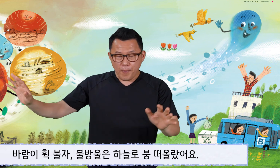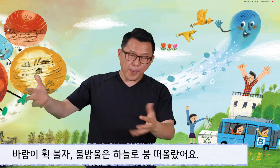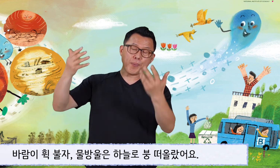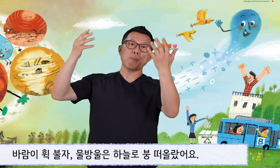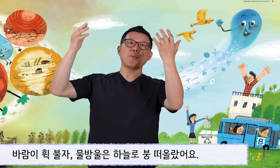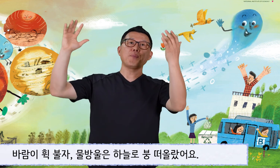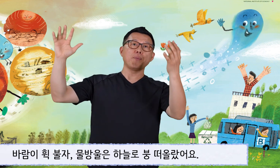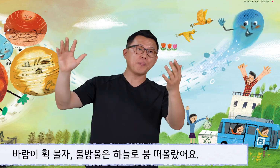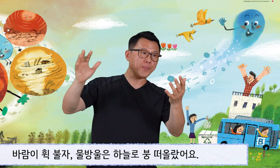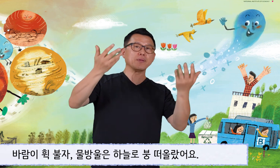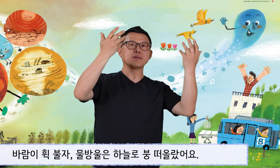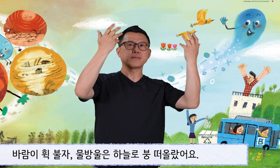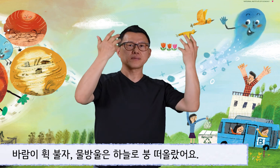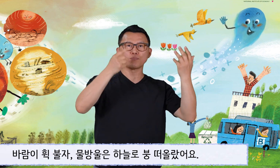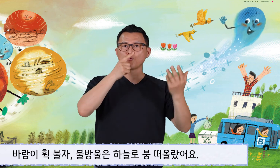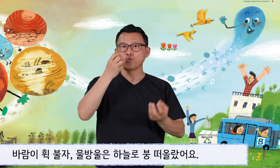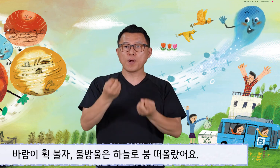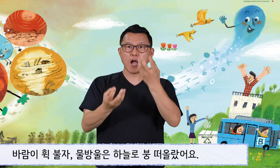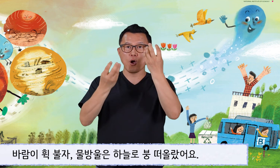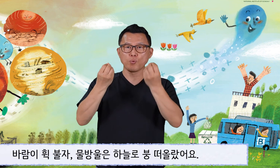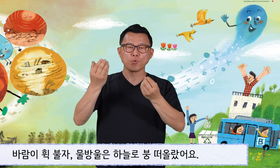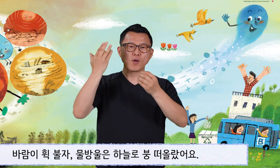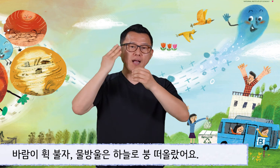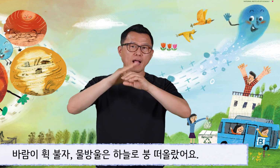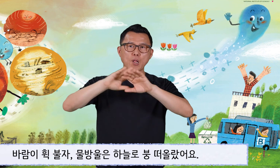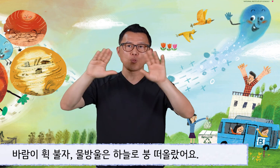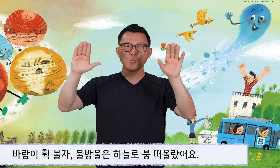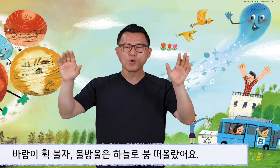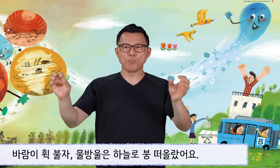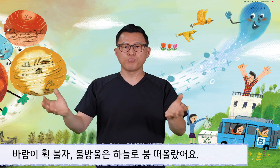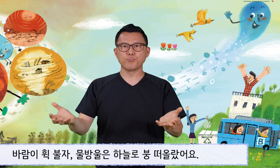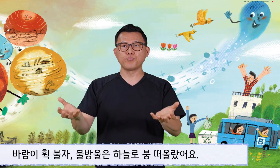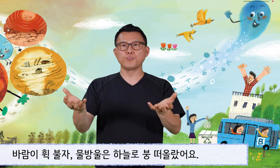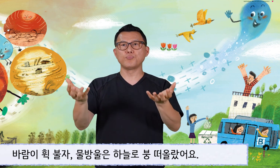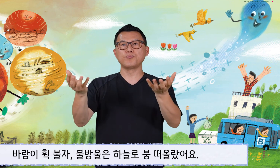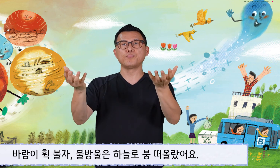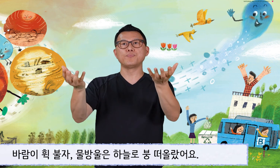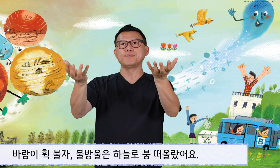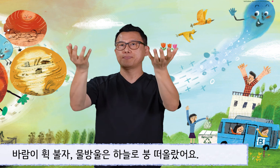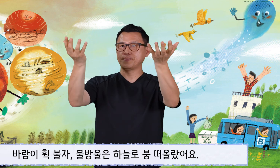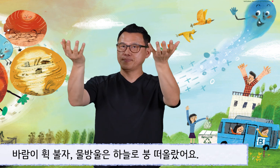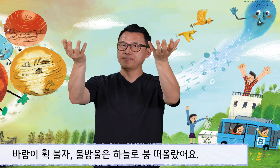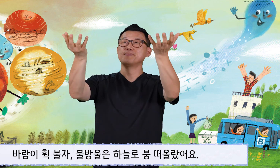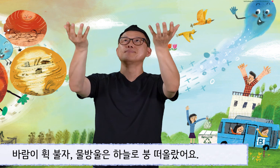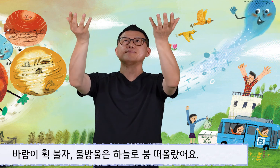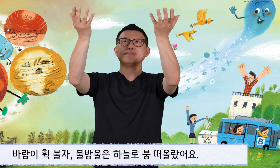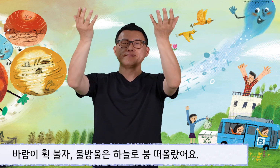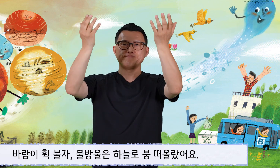바람이 휙 불자 물방울은 하늘로 붕 떠올랐어요.